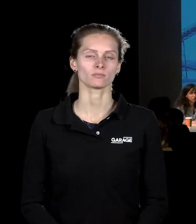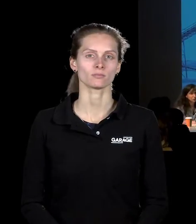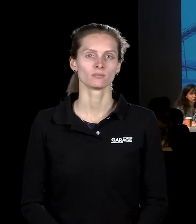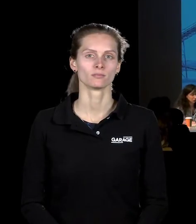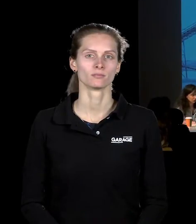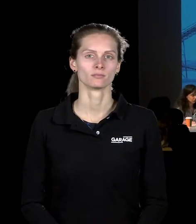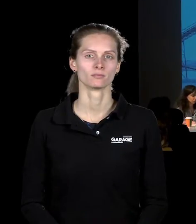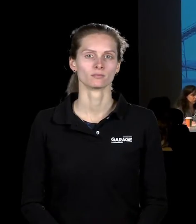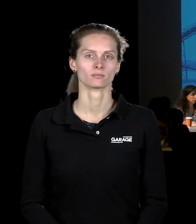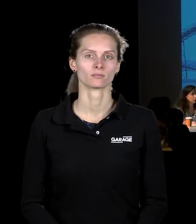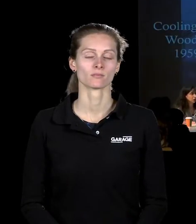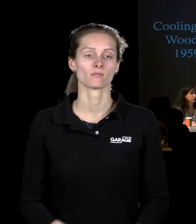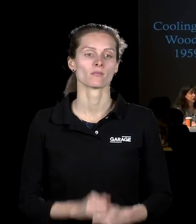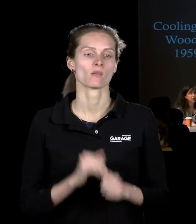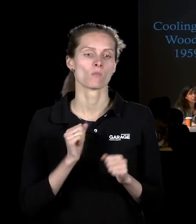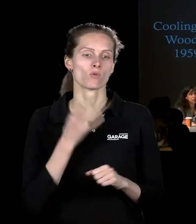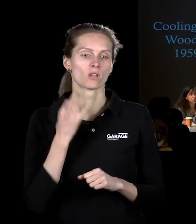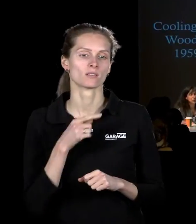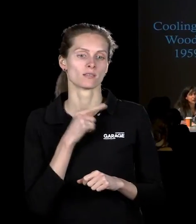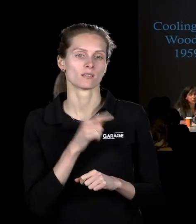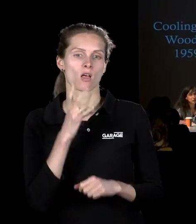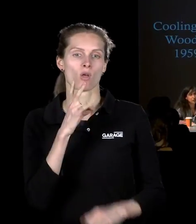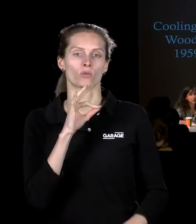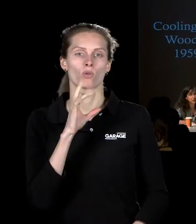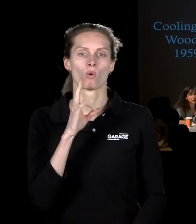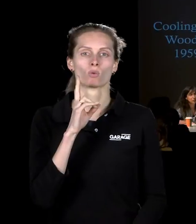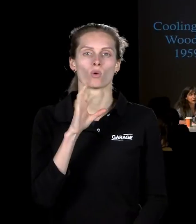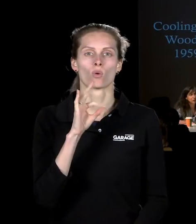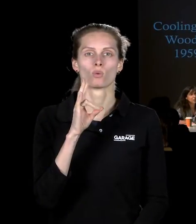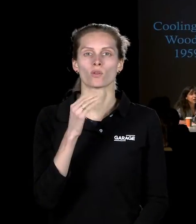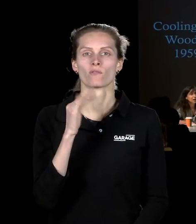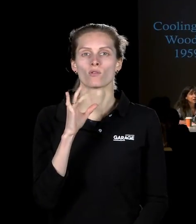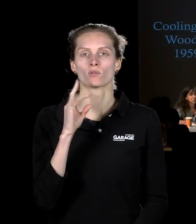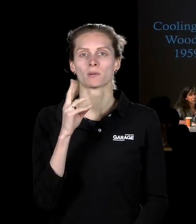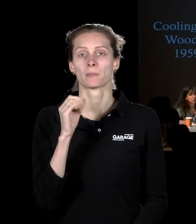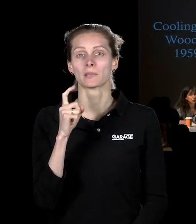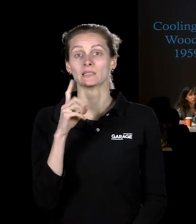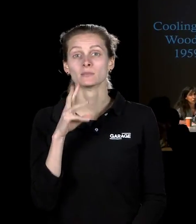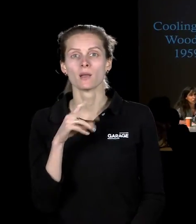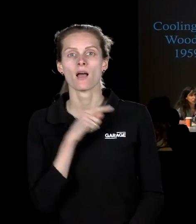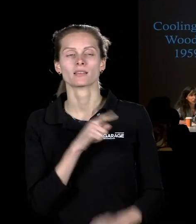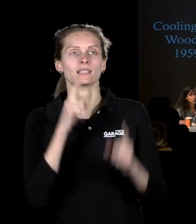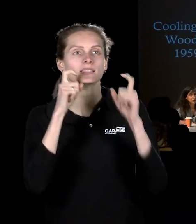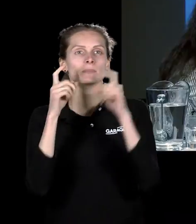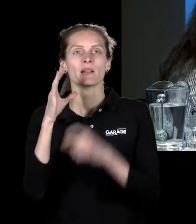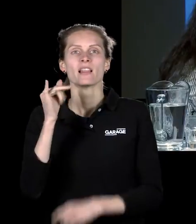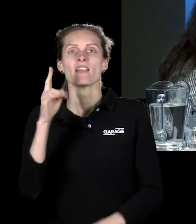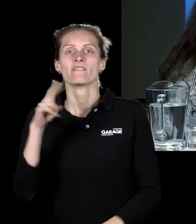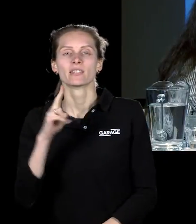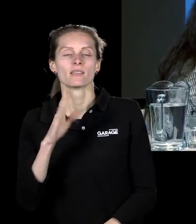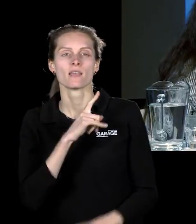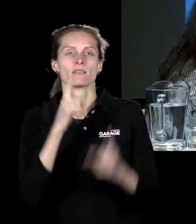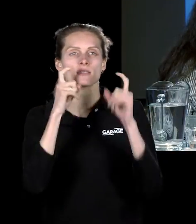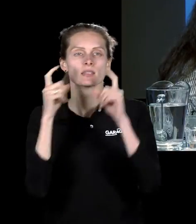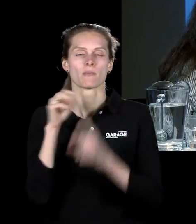при этом, при всем этом нонконформизме, что они делали? Они ни в коем случае не снимали виды, они снимали типологии. То, как выглядит